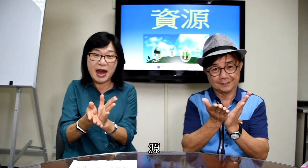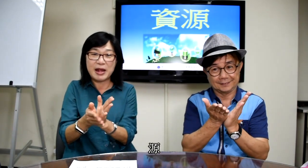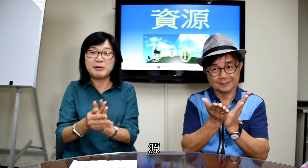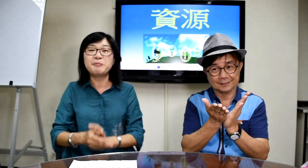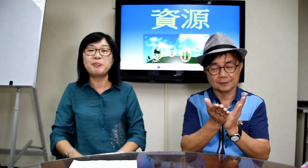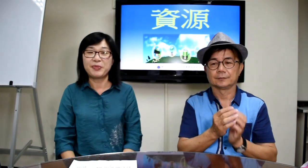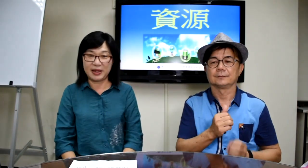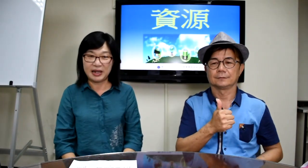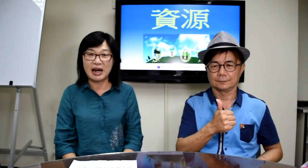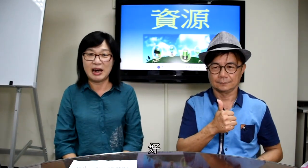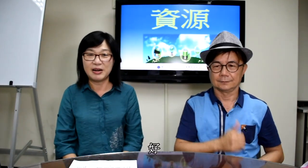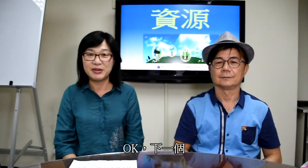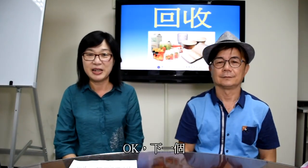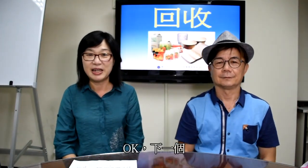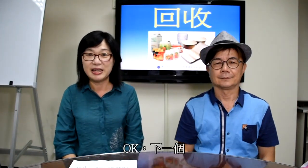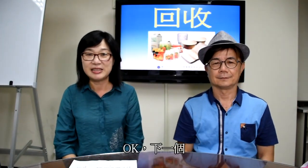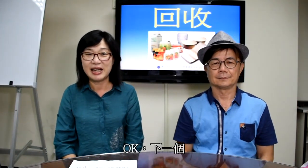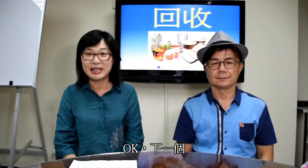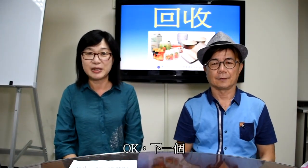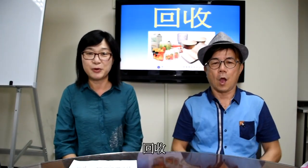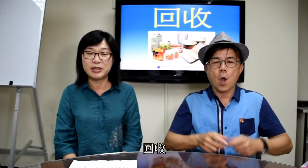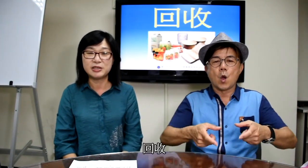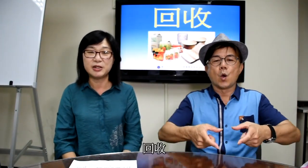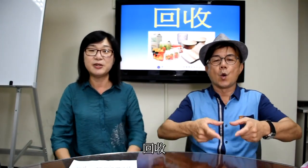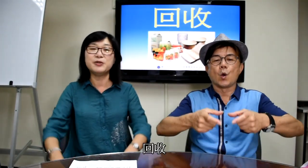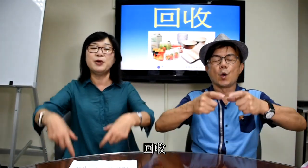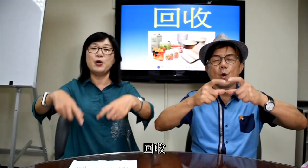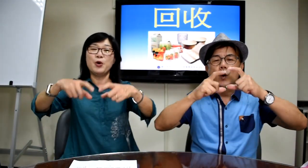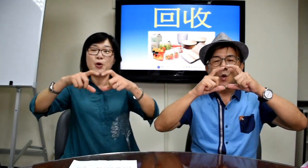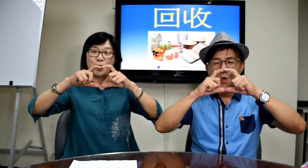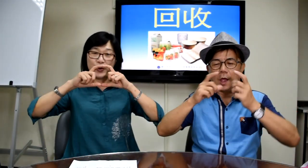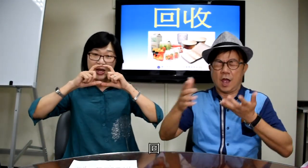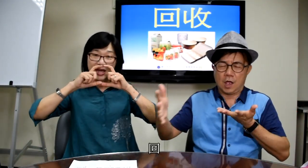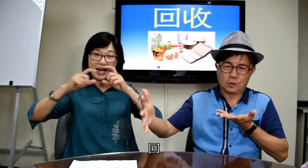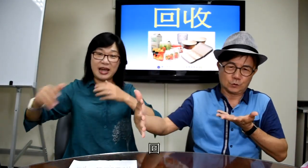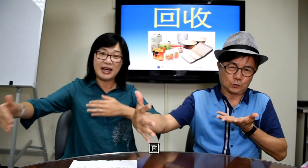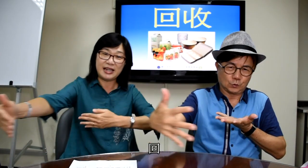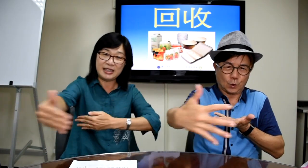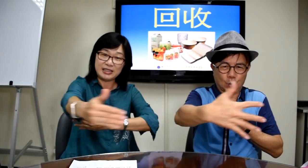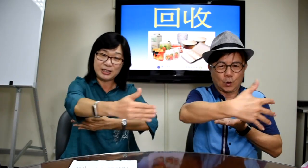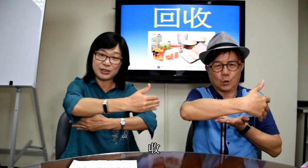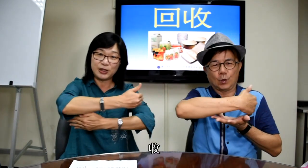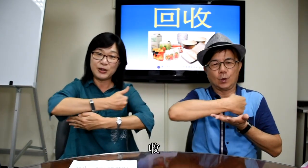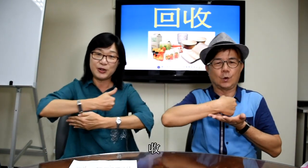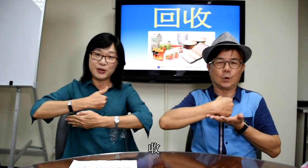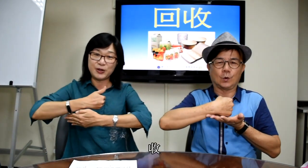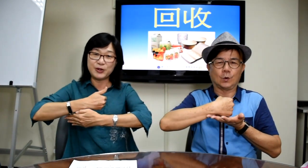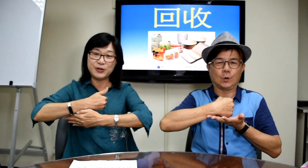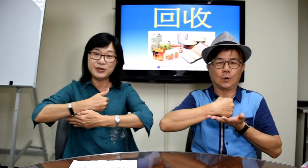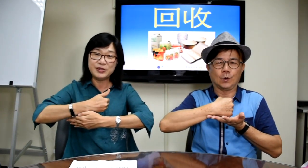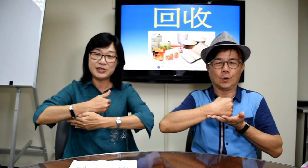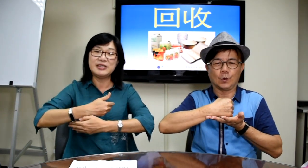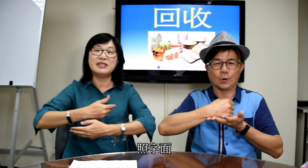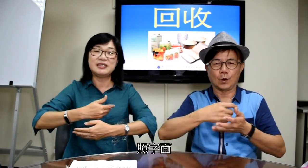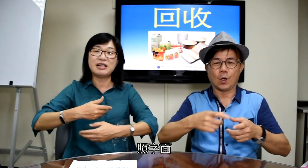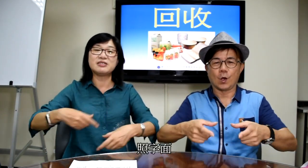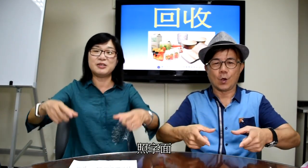源。好 ，OK， 下一个回收。回收，照字